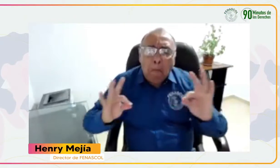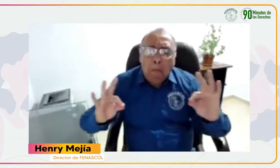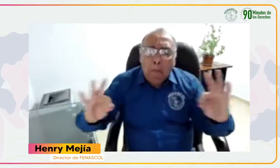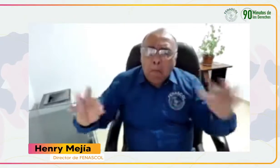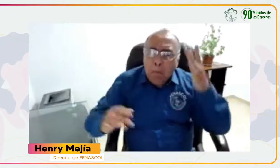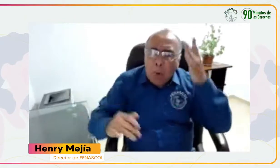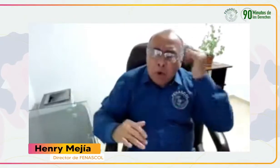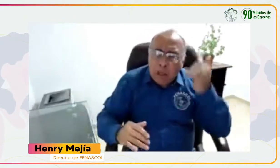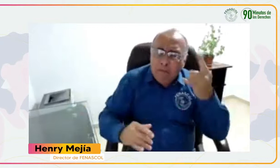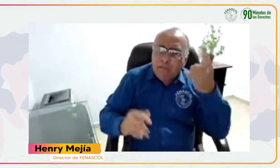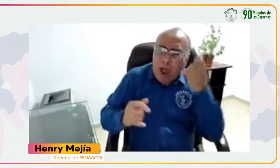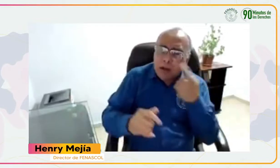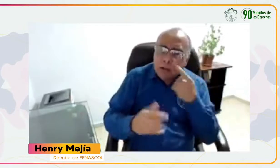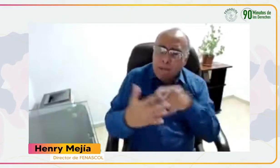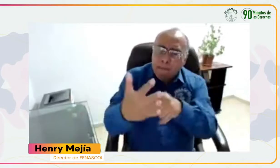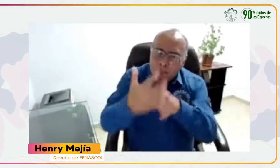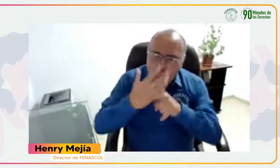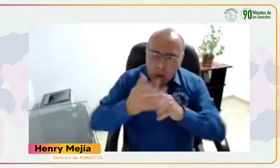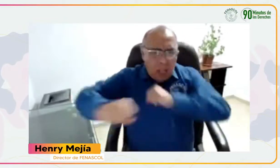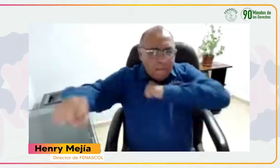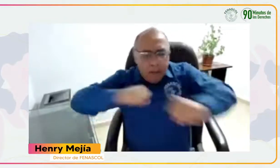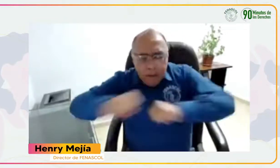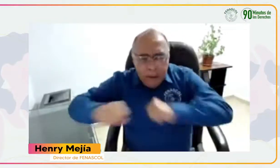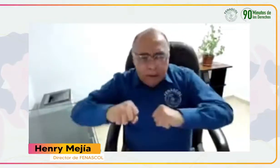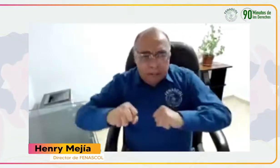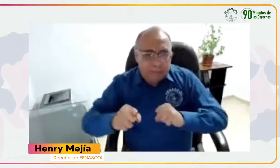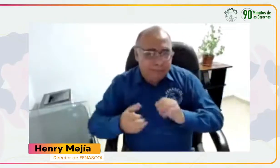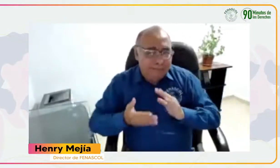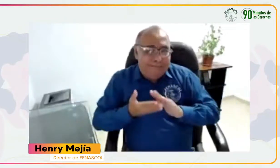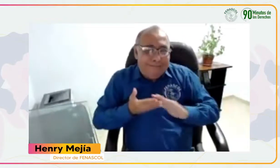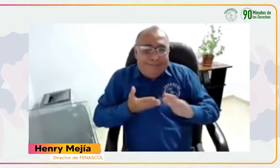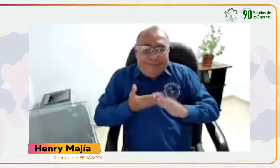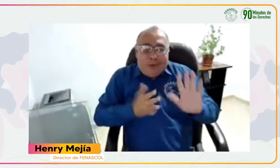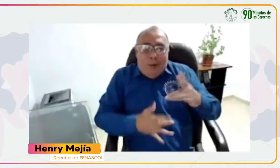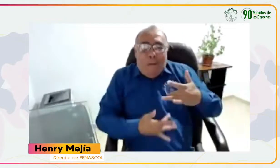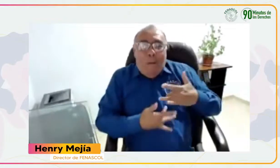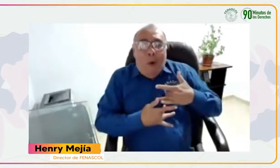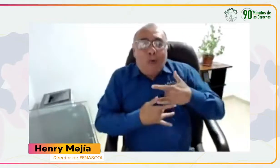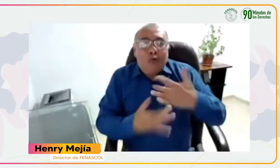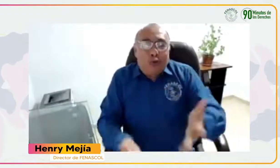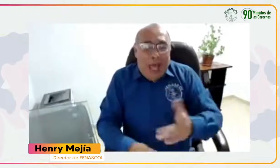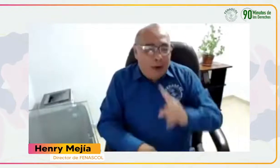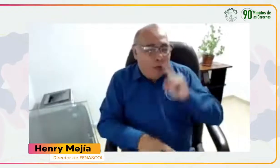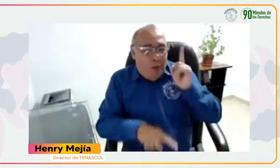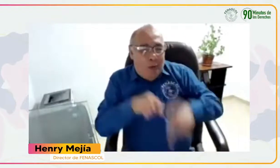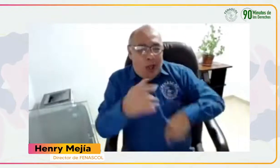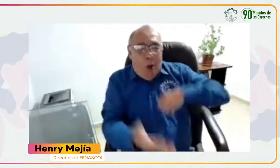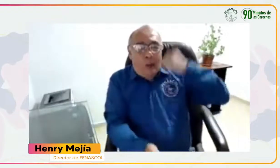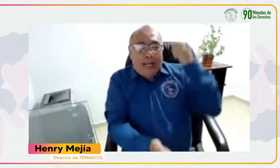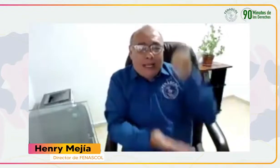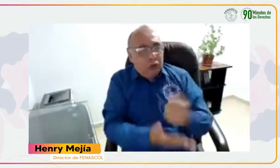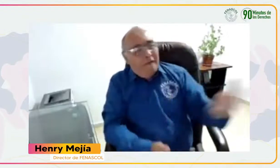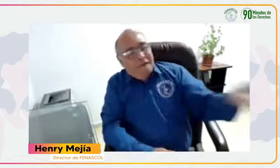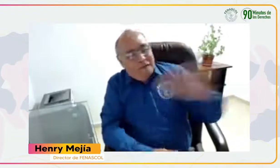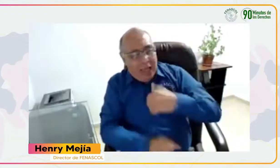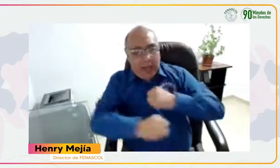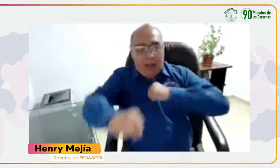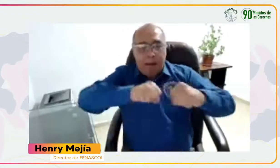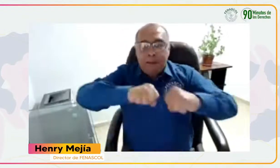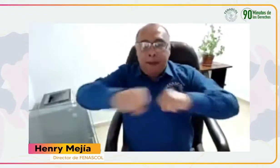de FENASCOL está en silencio? ¿Por qué no se ve la gestión? ¿Por qué no se ve el trabajo? Pues debemos entender que lo hacen de manera